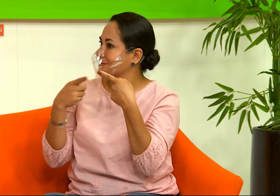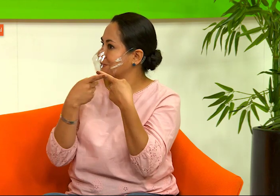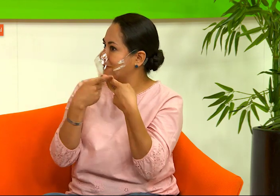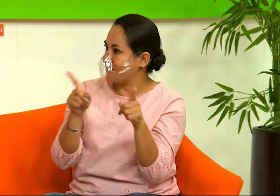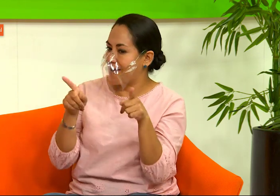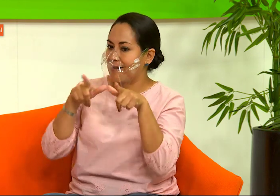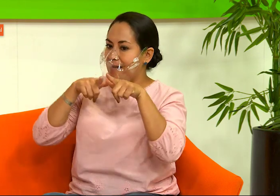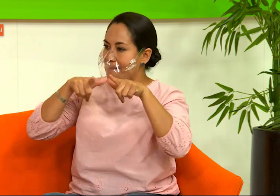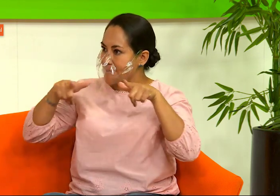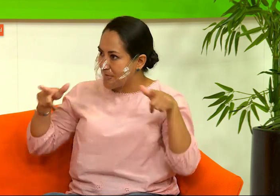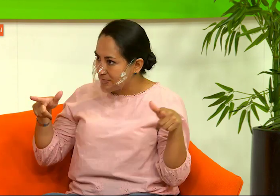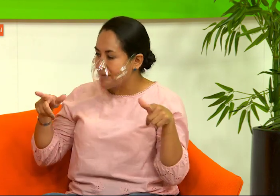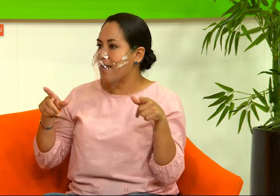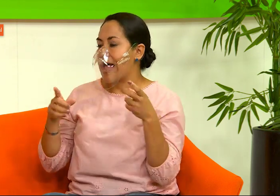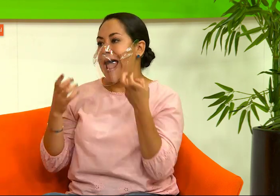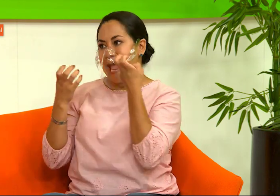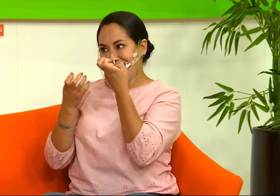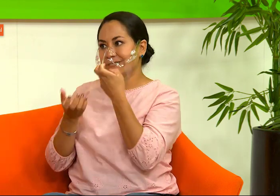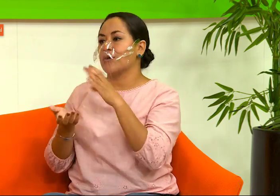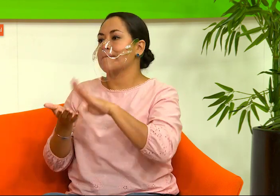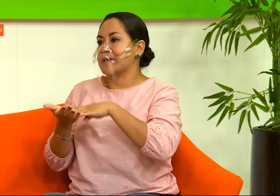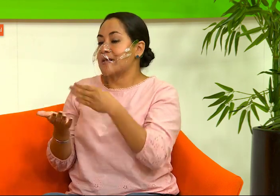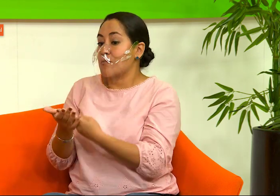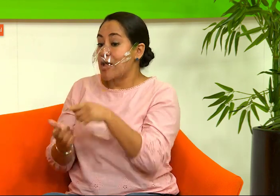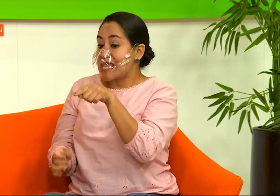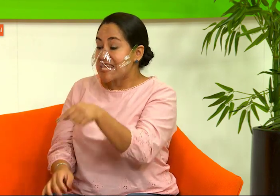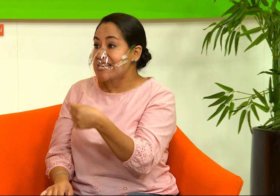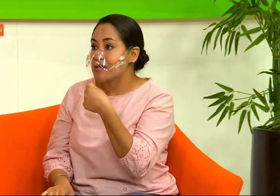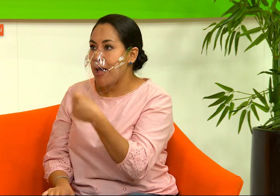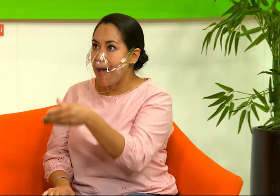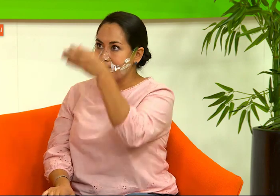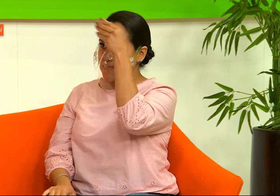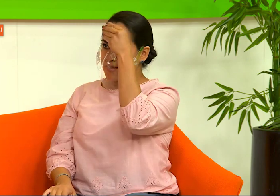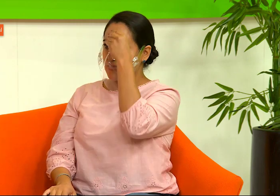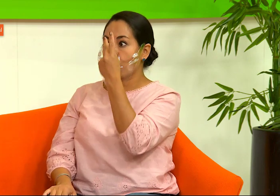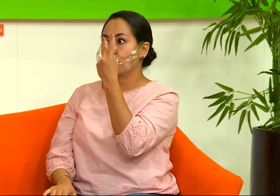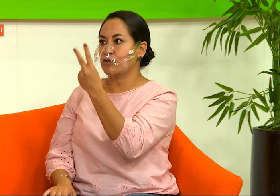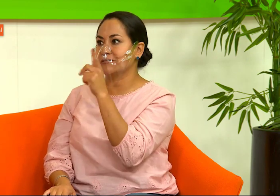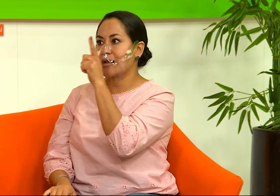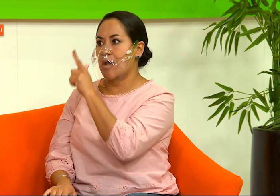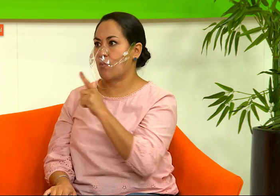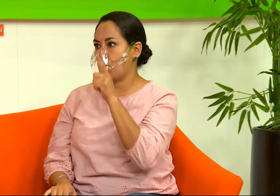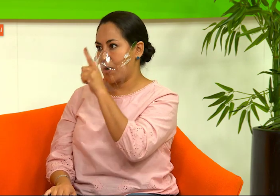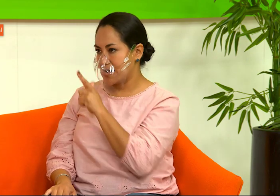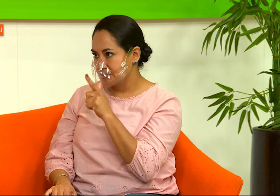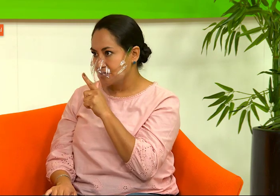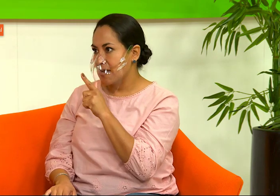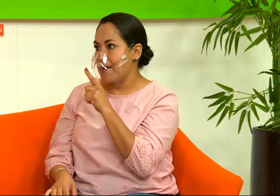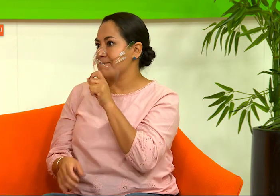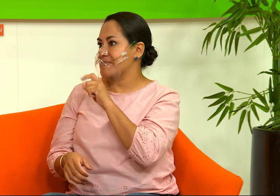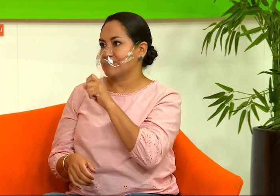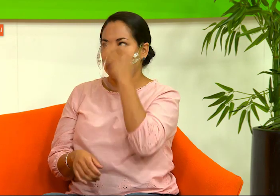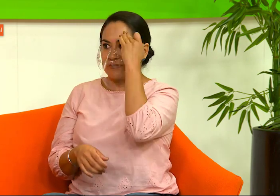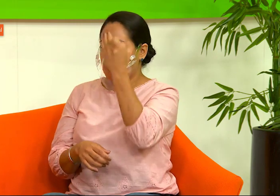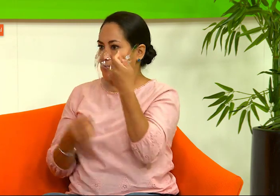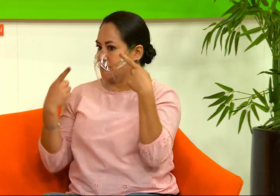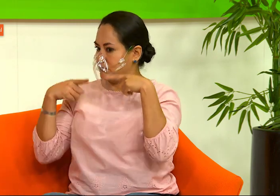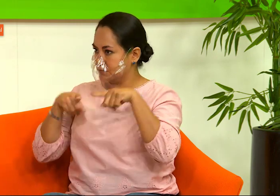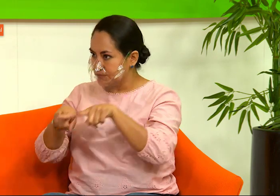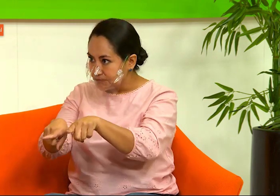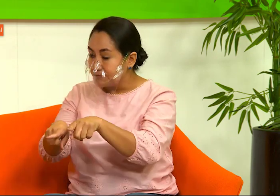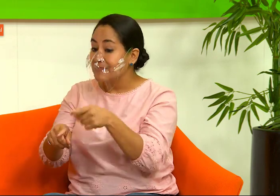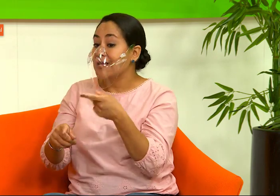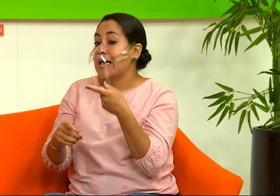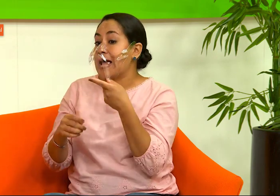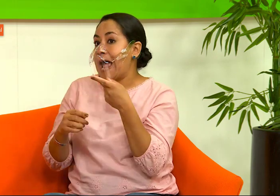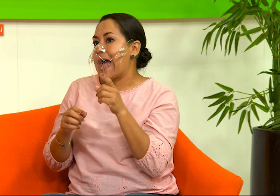mexicana. Se explica que son gramáticas distintas y que se respetan para que los niños aprendan a ser bilingües, aprendan